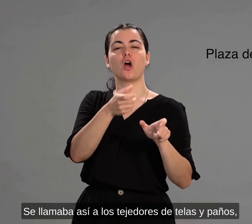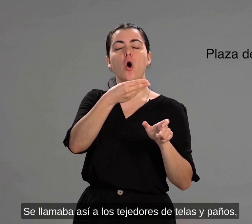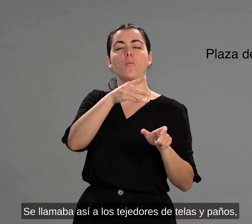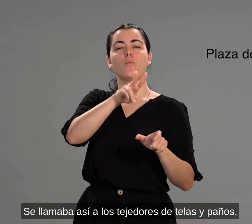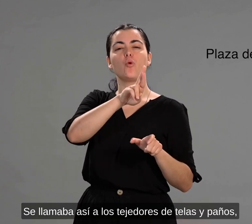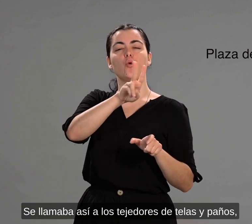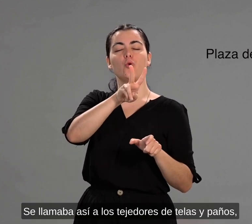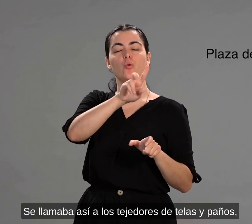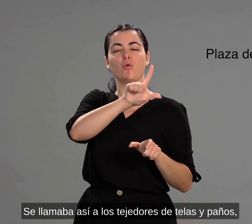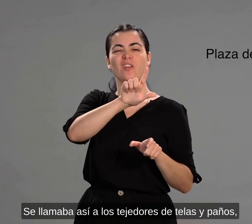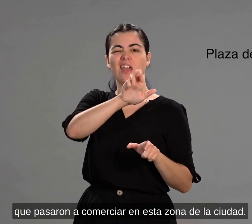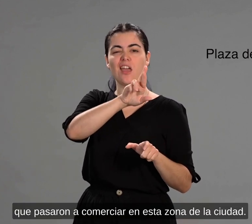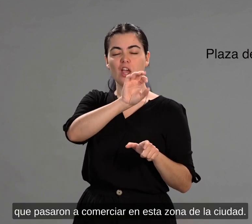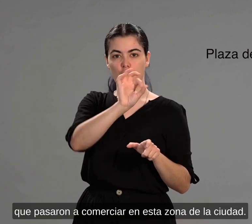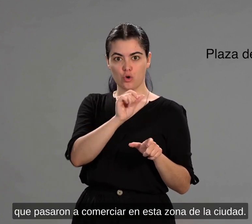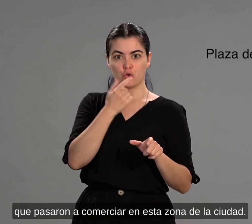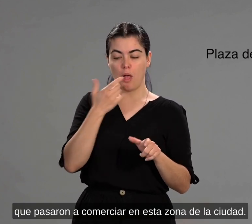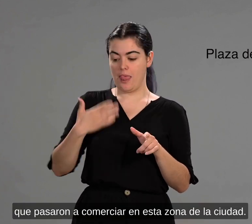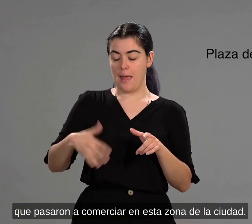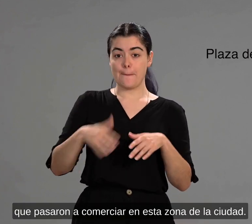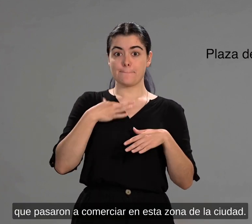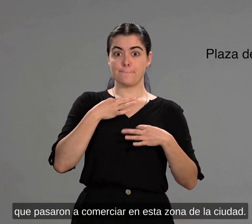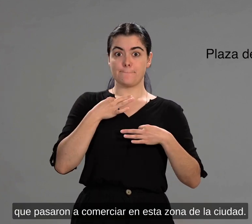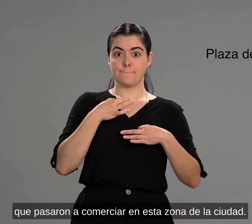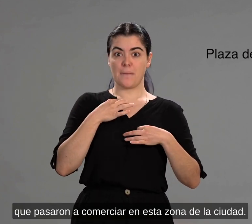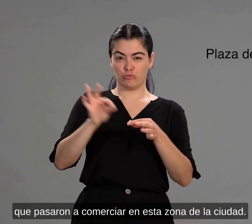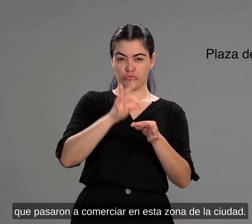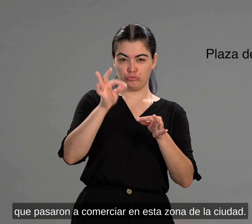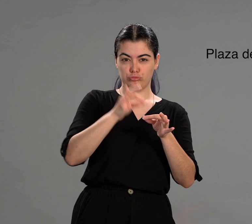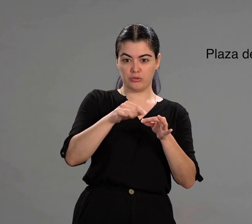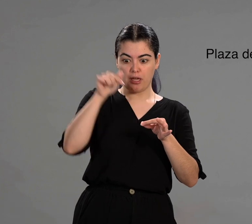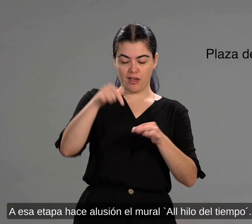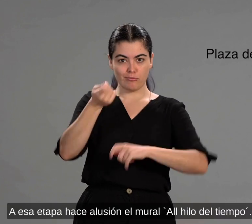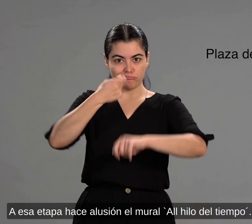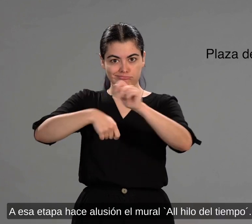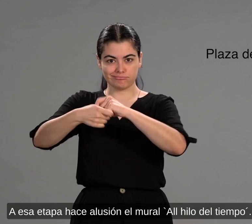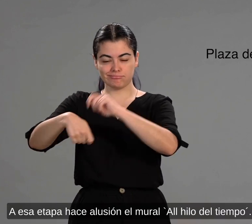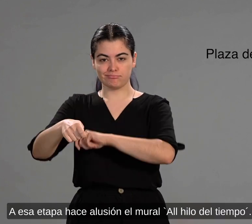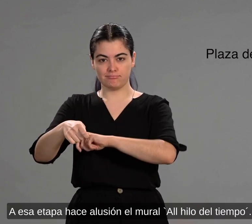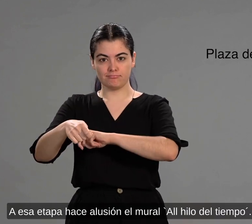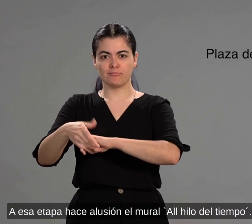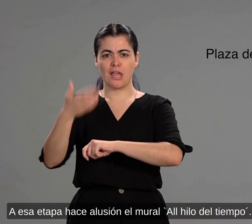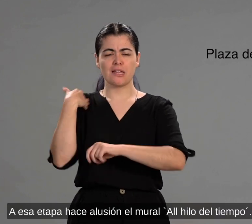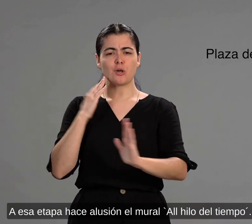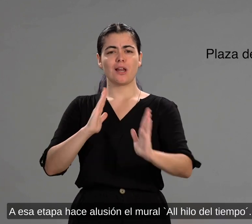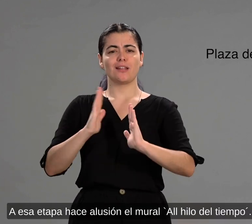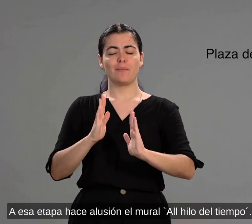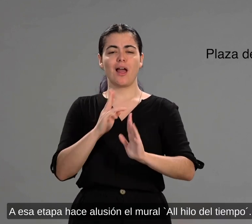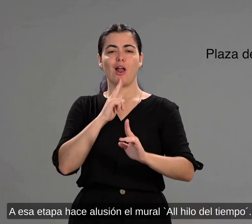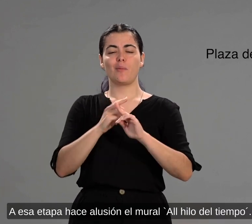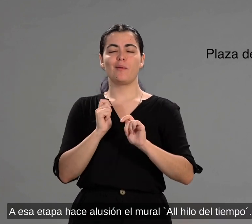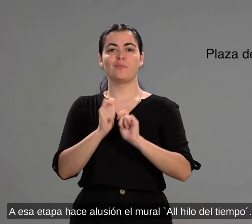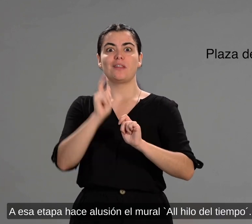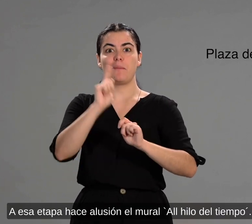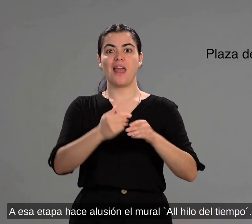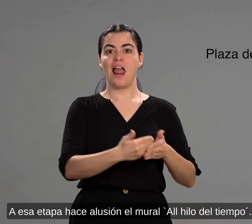los tejedores de telas y paños que pasaron a comerciar en esta zona de la ciudad. A esa etapa hace alusión el mural al hilo del tiempo.